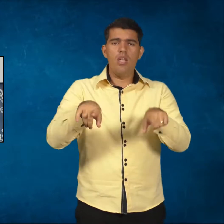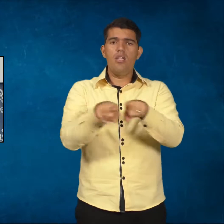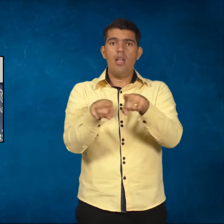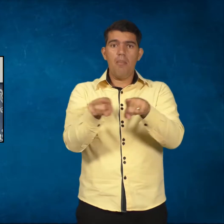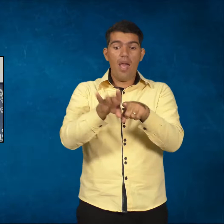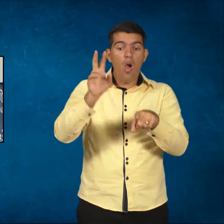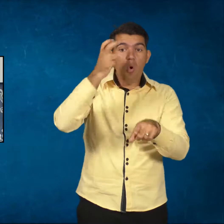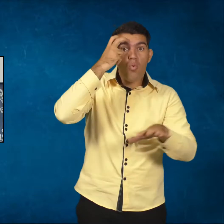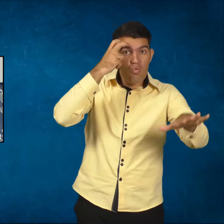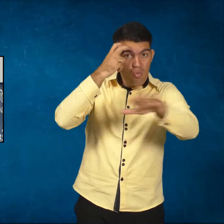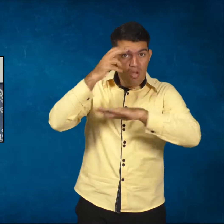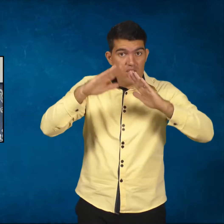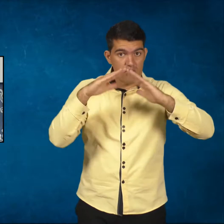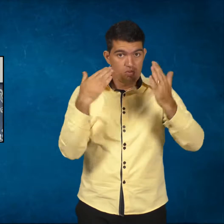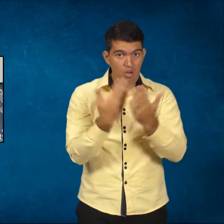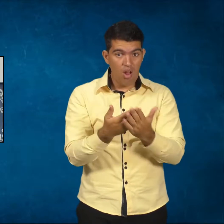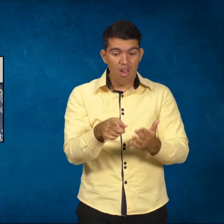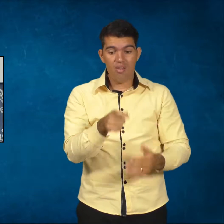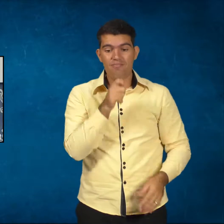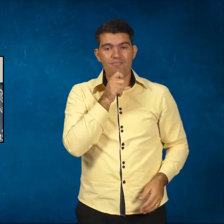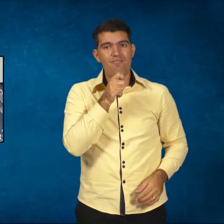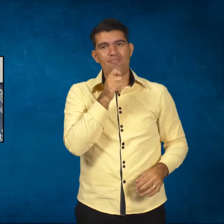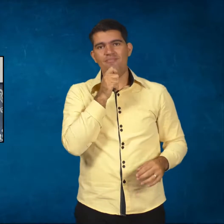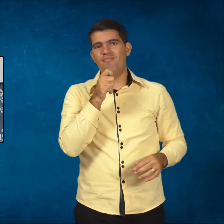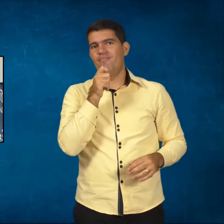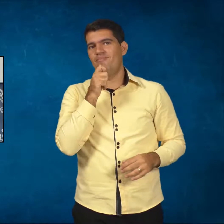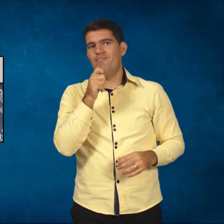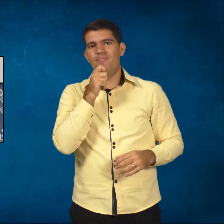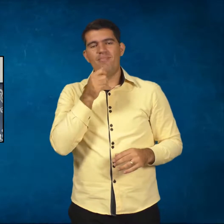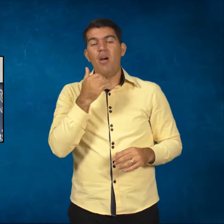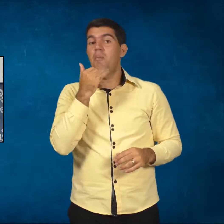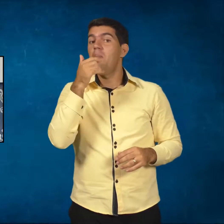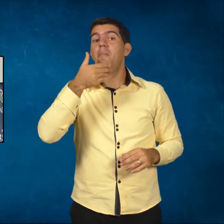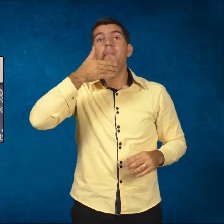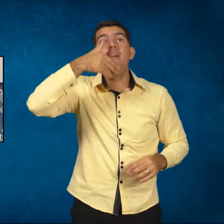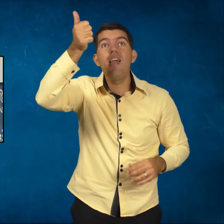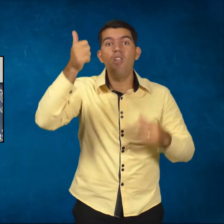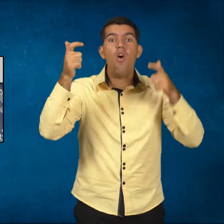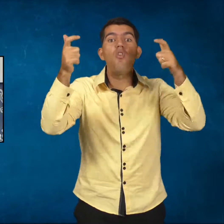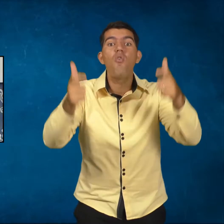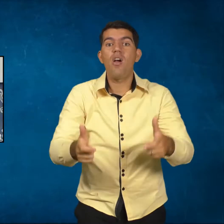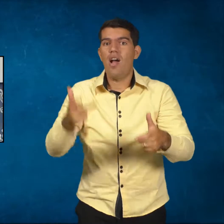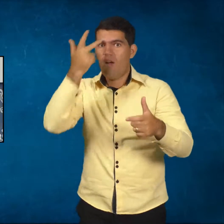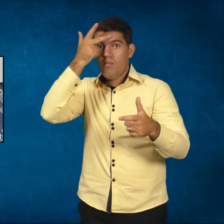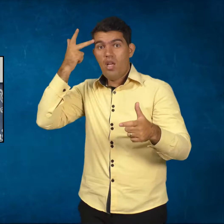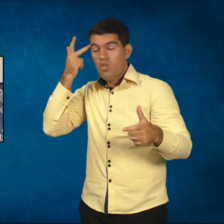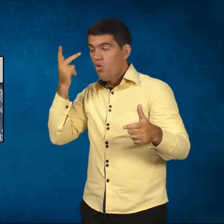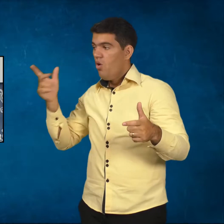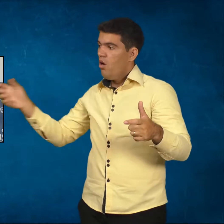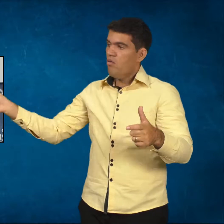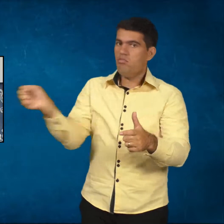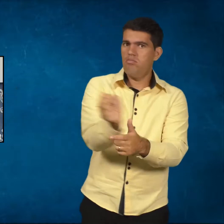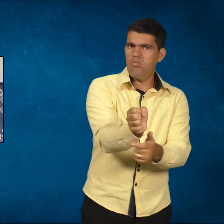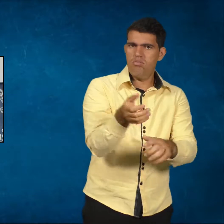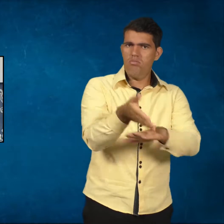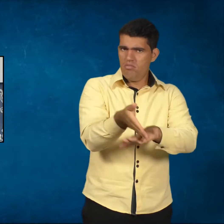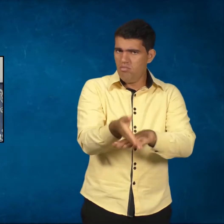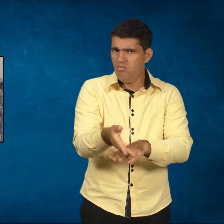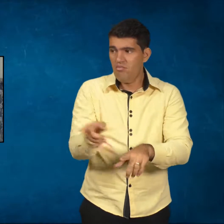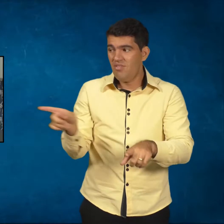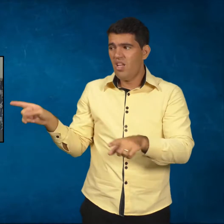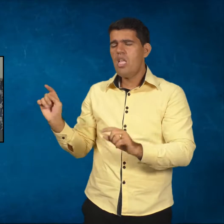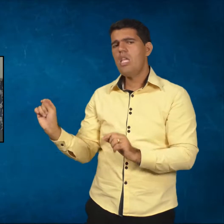na cultura, ela ainda não é o melhor ambiente para aqueles que a gente pode considerar